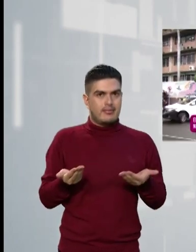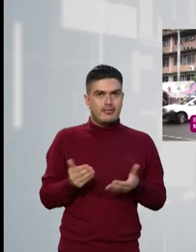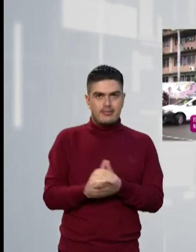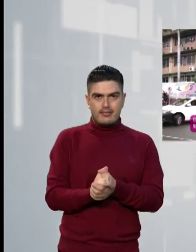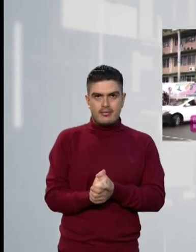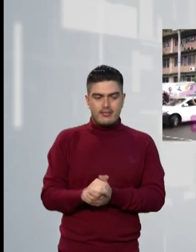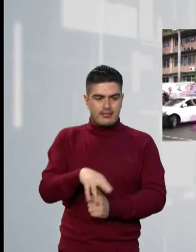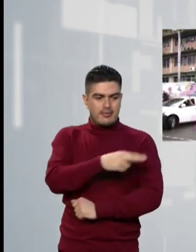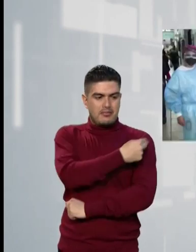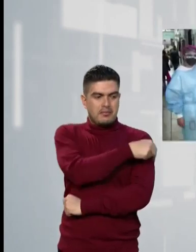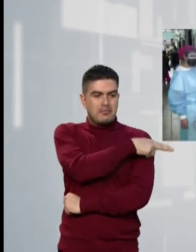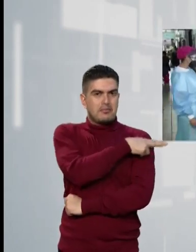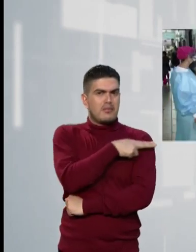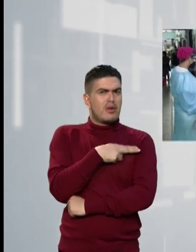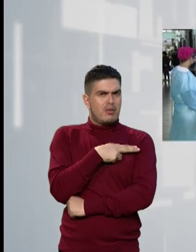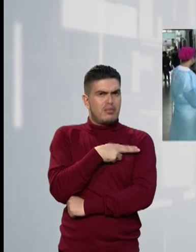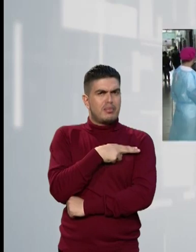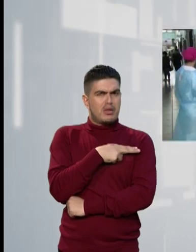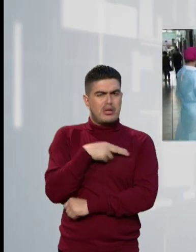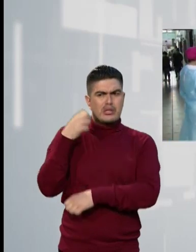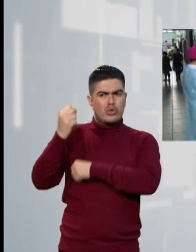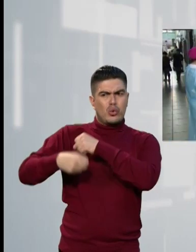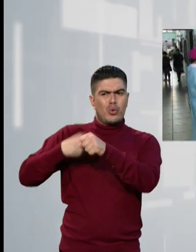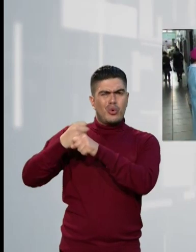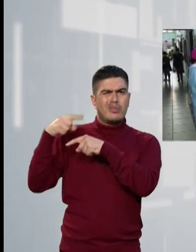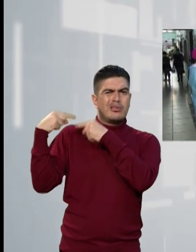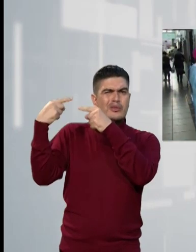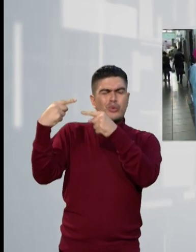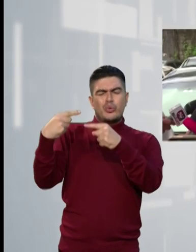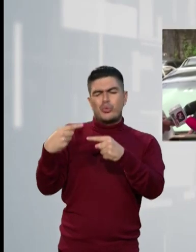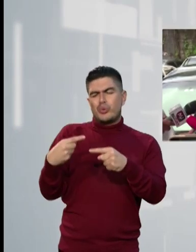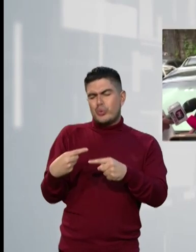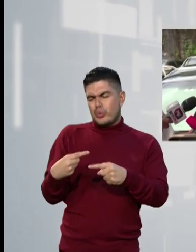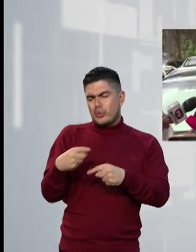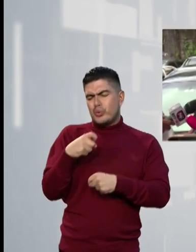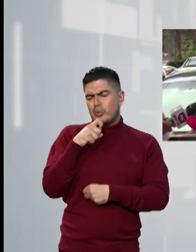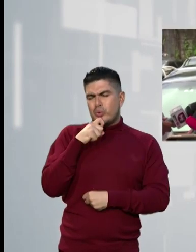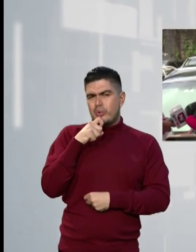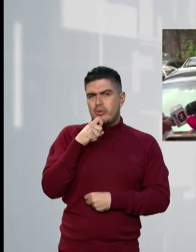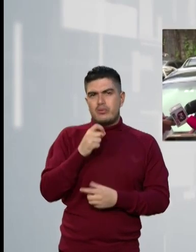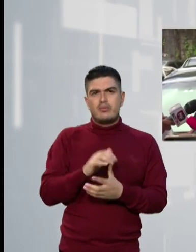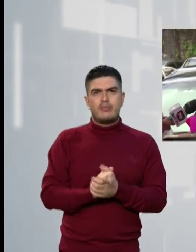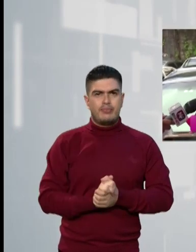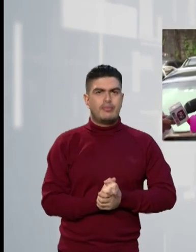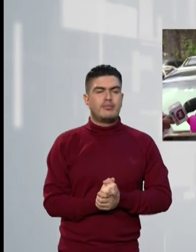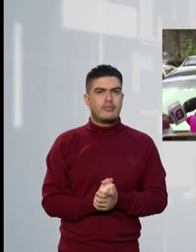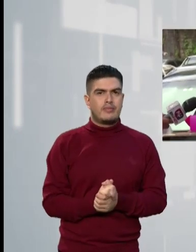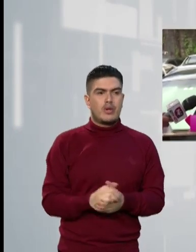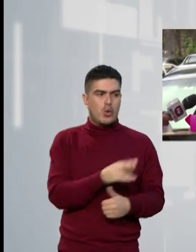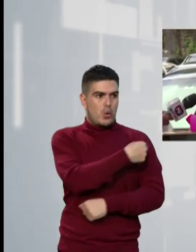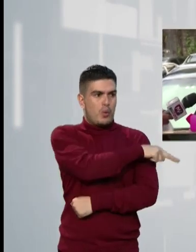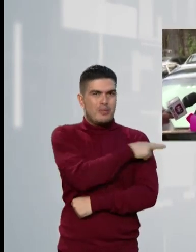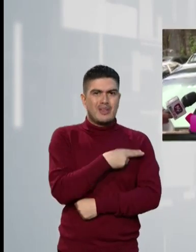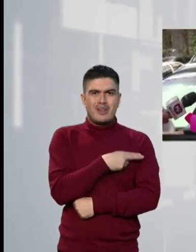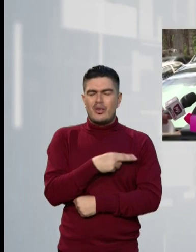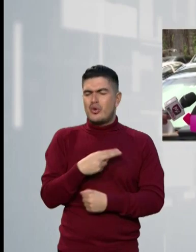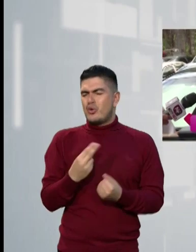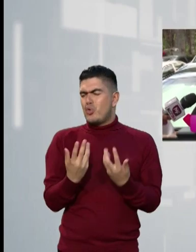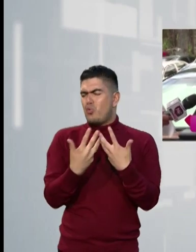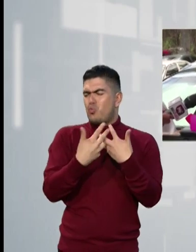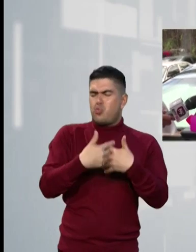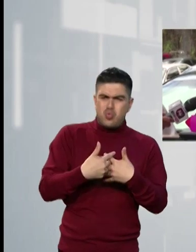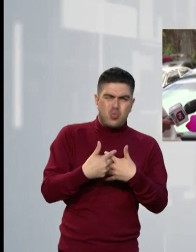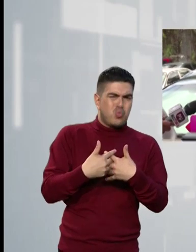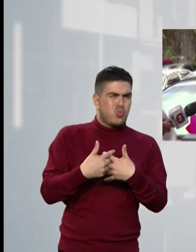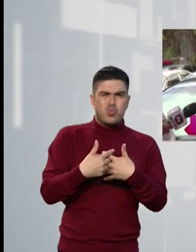centros asistenciales desde hace años es complicada los hospitales están colapsados desde hace mucho tiempo y esto es